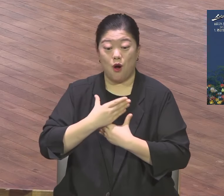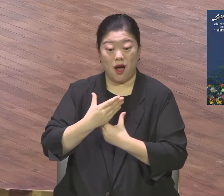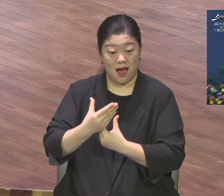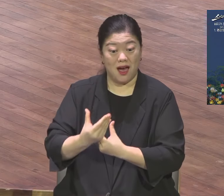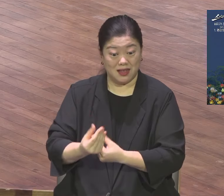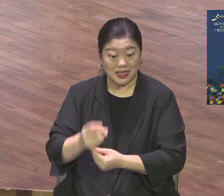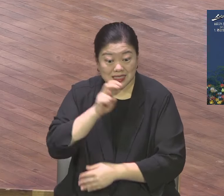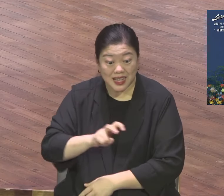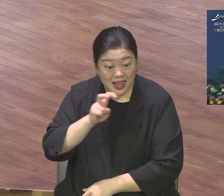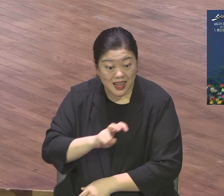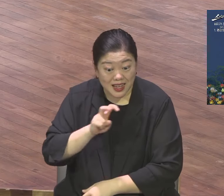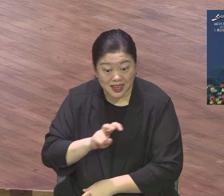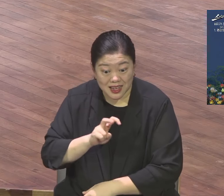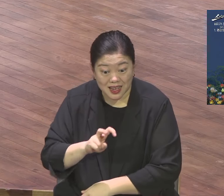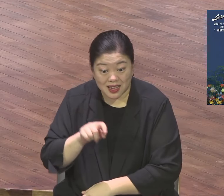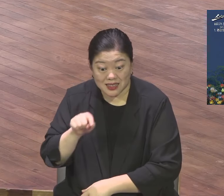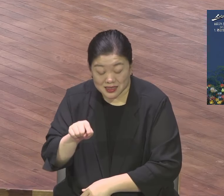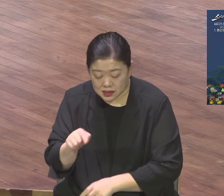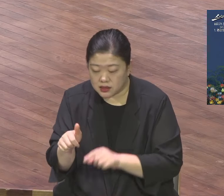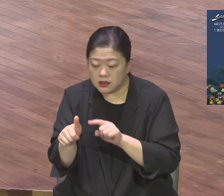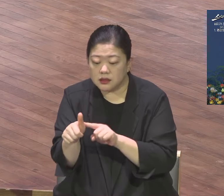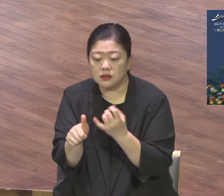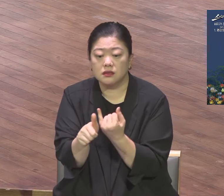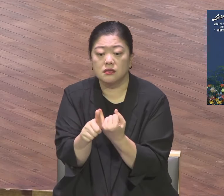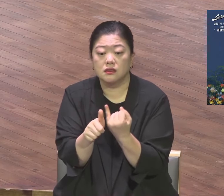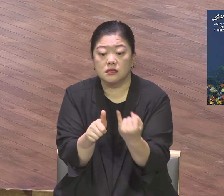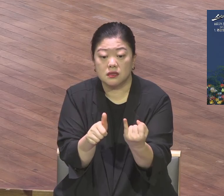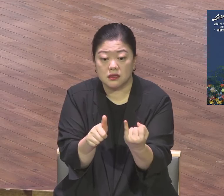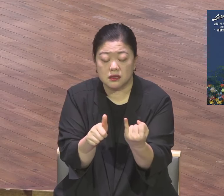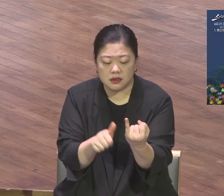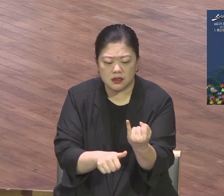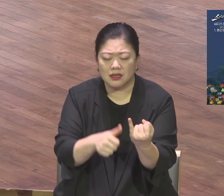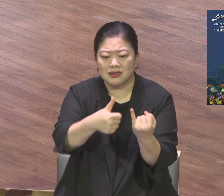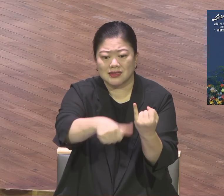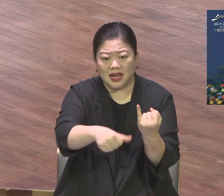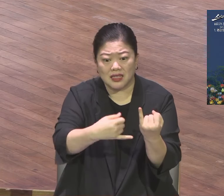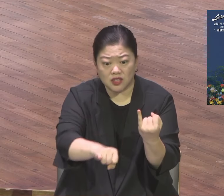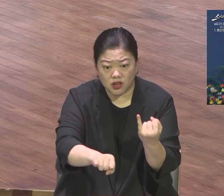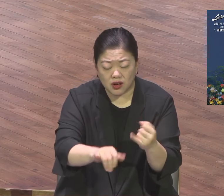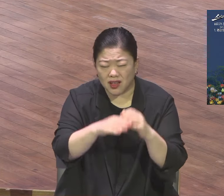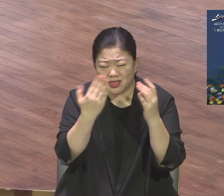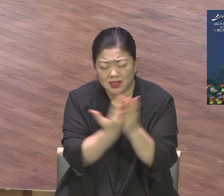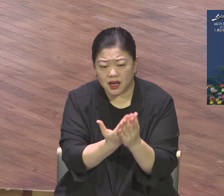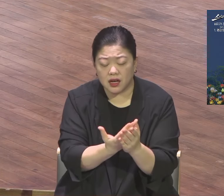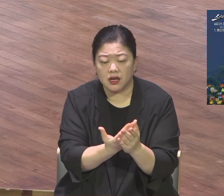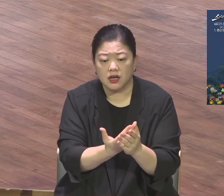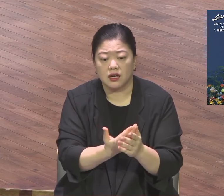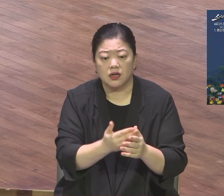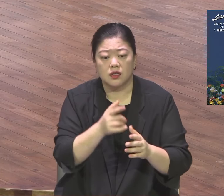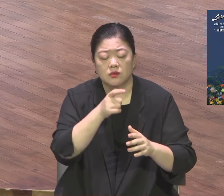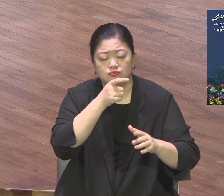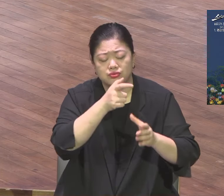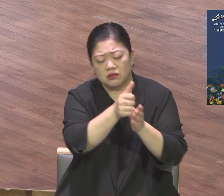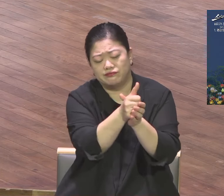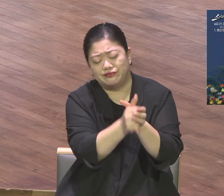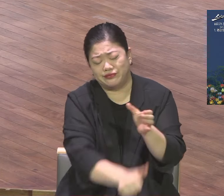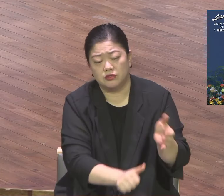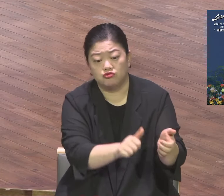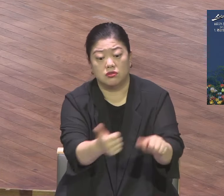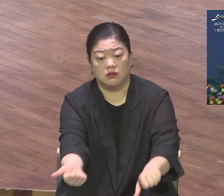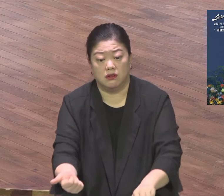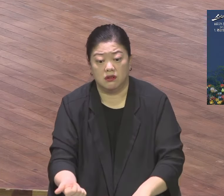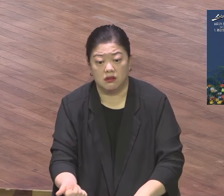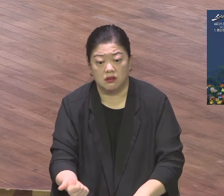분이 그 자식들이 그 아내와 자식이 다 수장돼버린 그 현장을 지나면서 곡을 쓴 거예요.